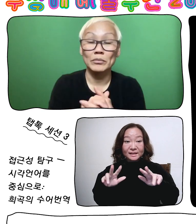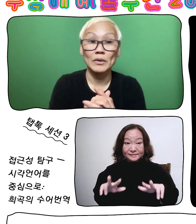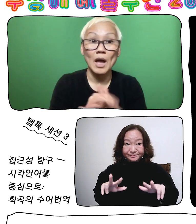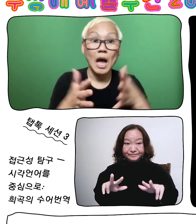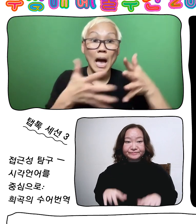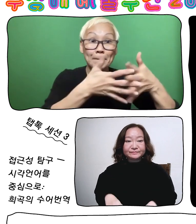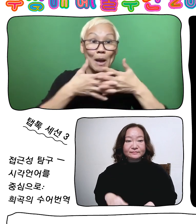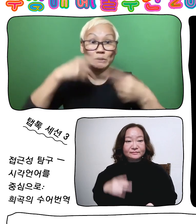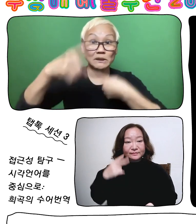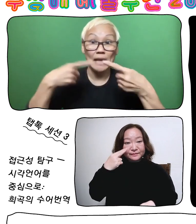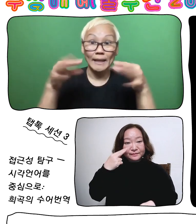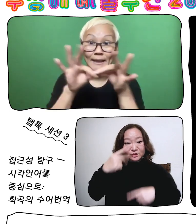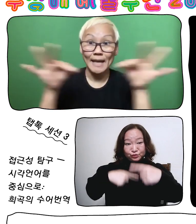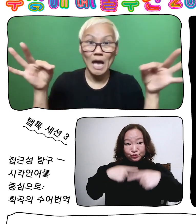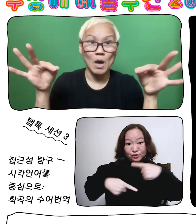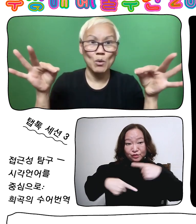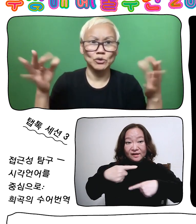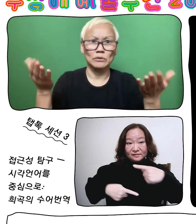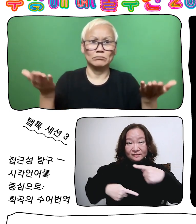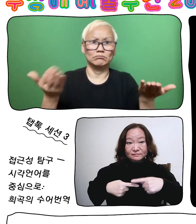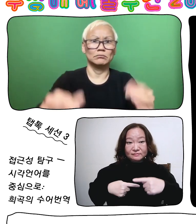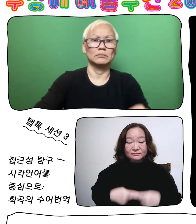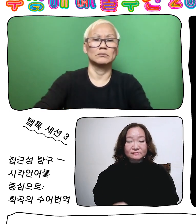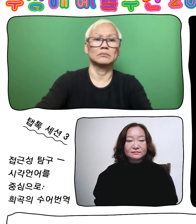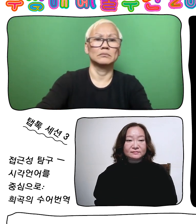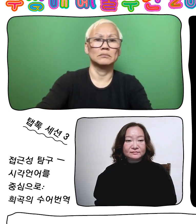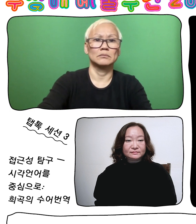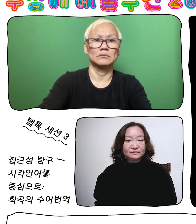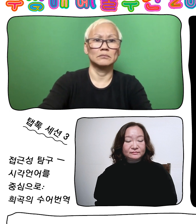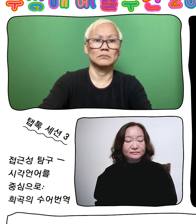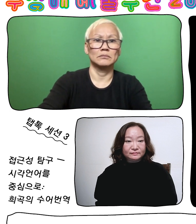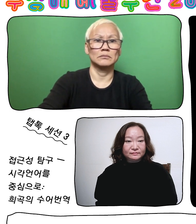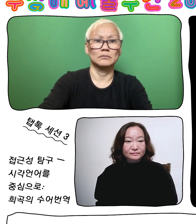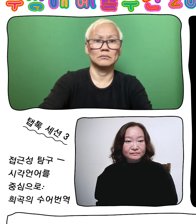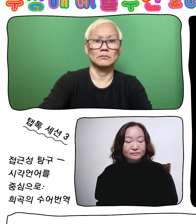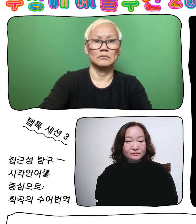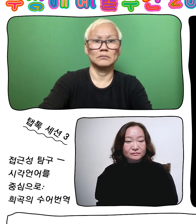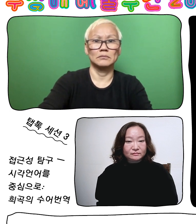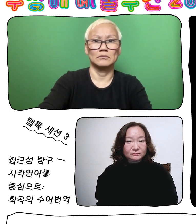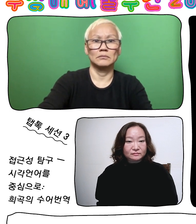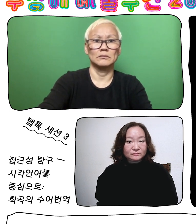이제 ASL에 대해서 구체적으로 설명해 볼게요.